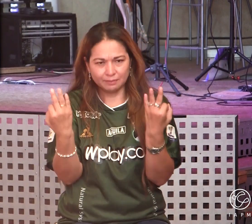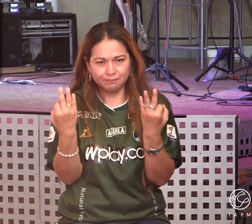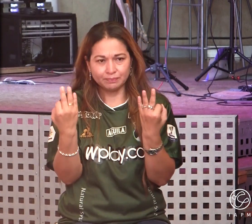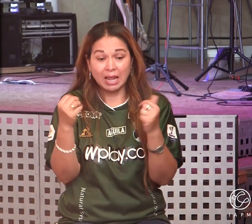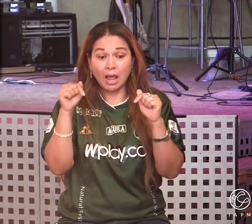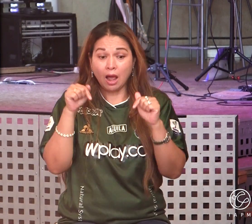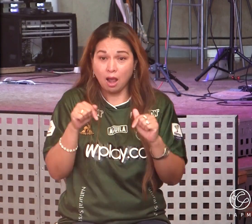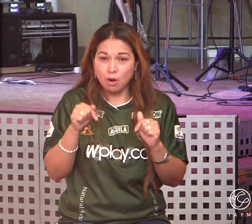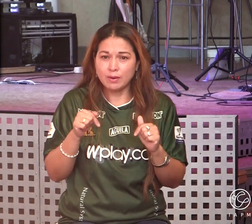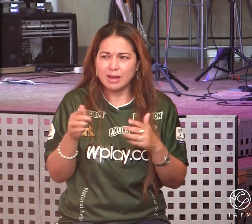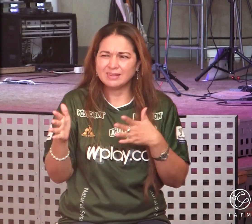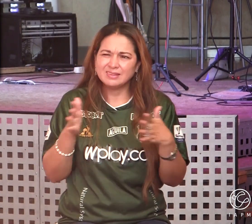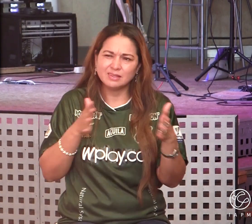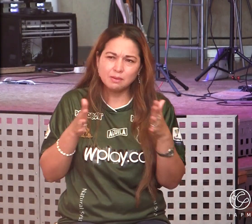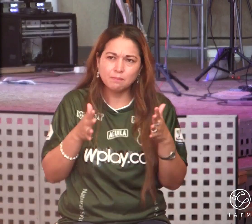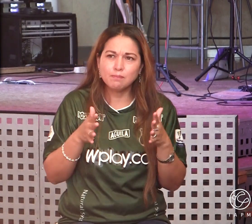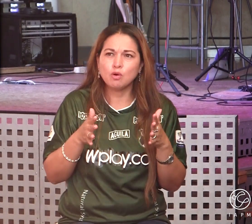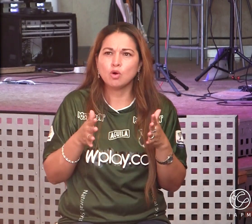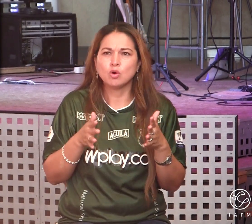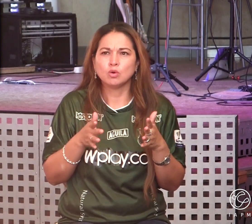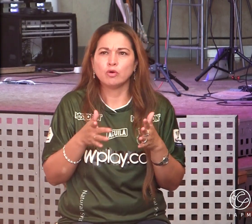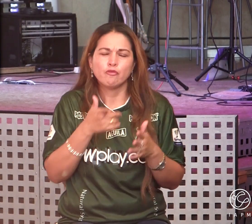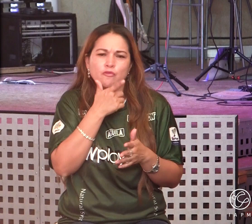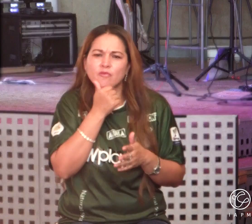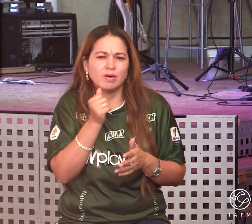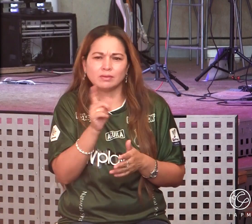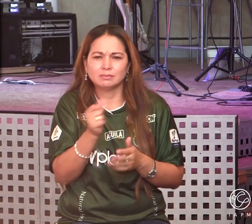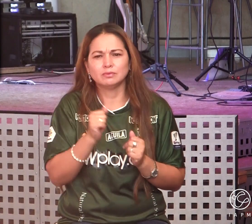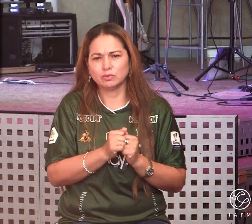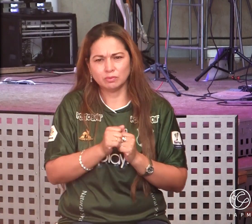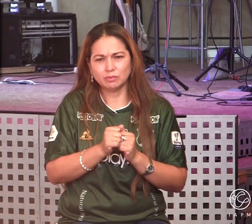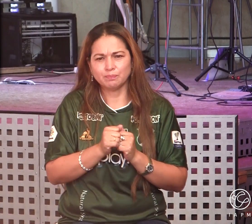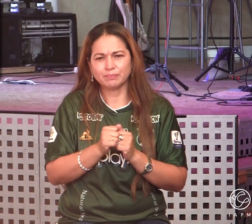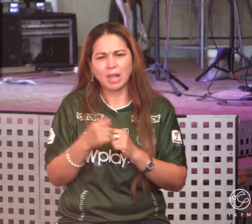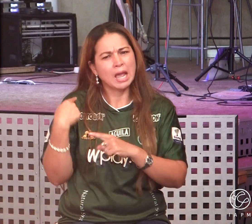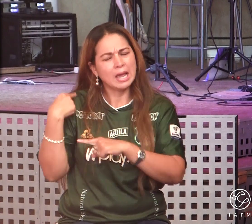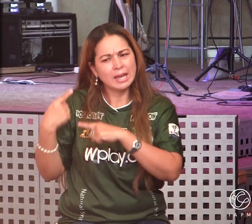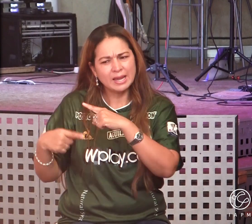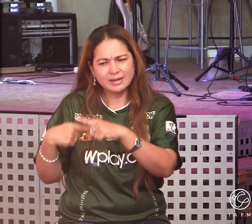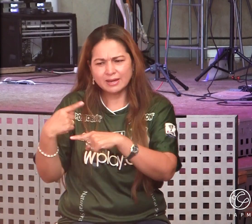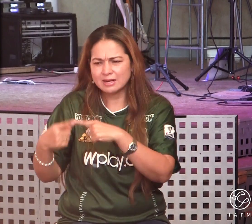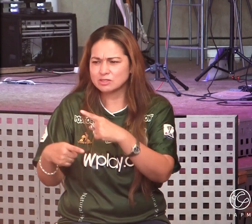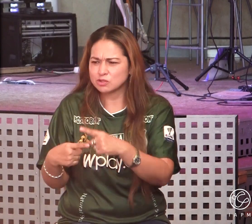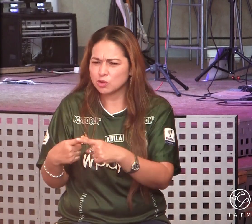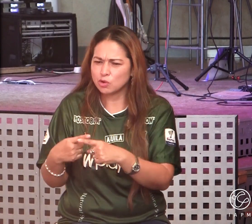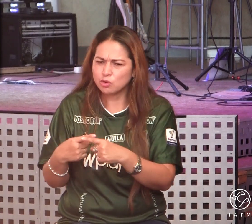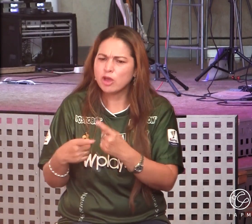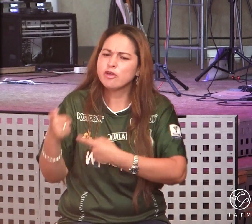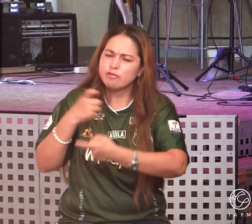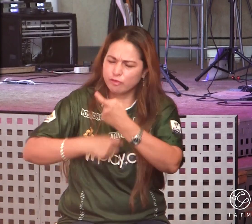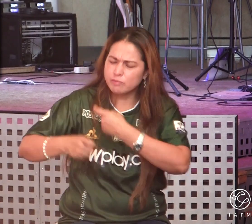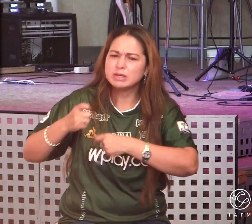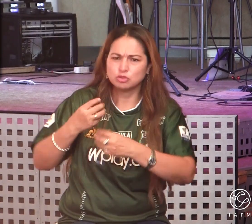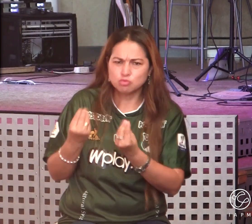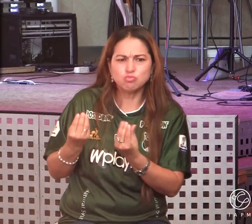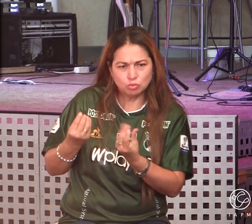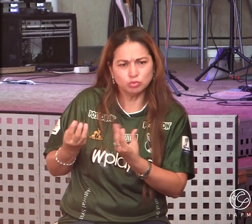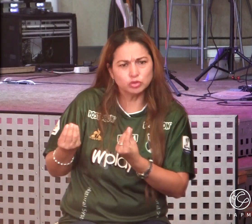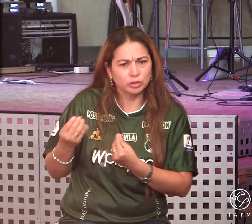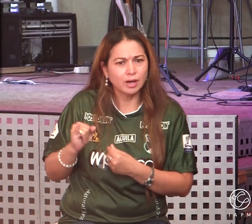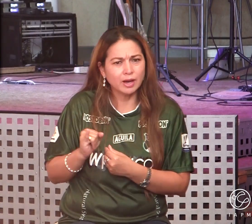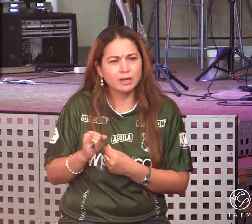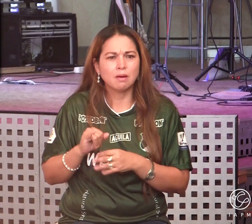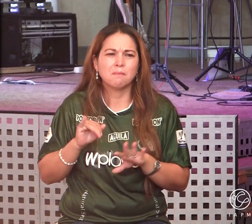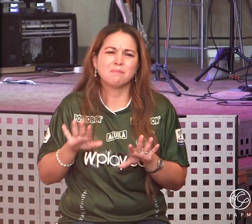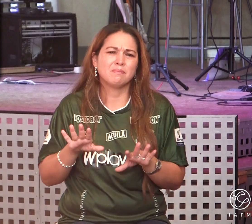sido tan sencillo, ¿verdad? Creo que estamos viviendo una generación muy informada, pero poco entendida.